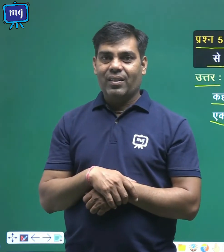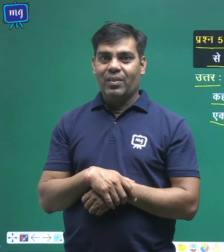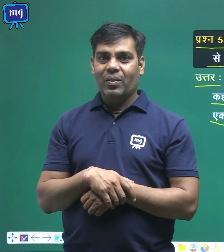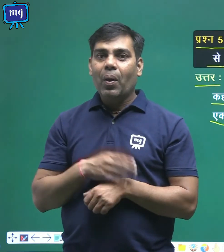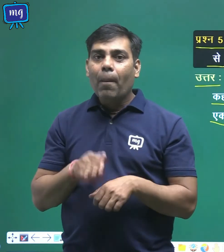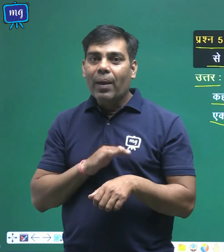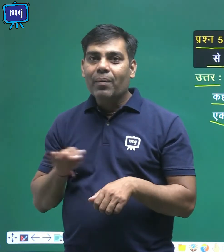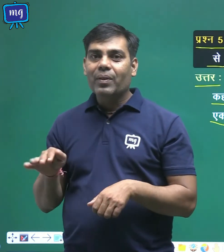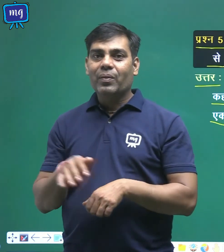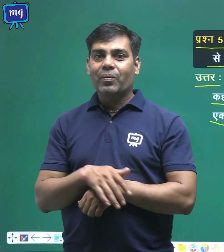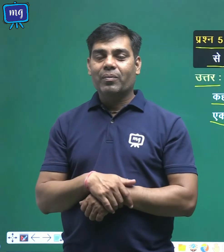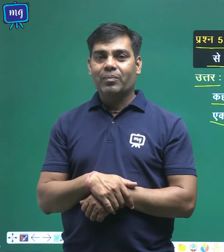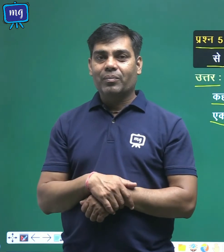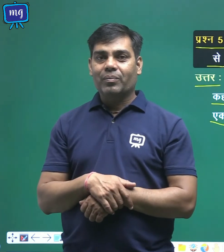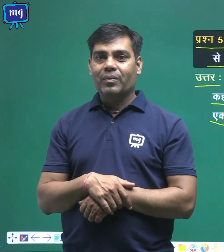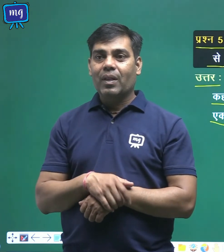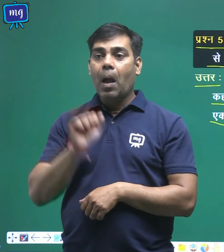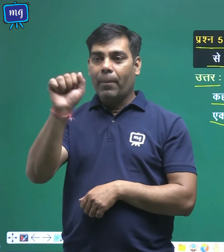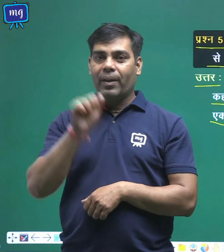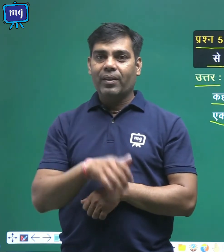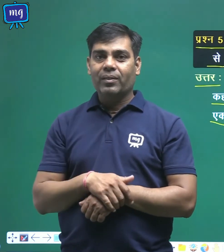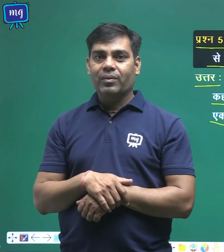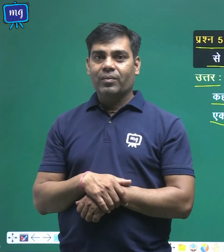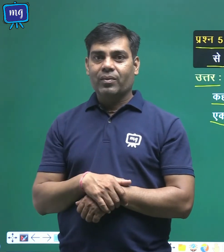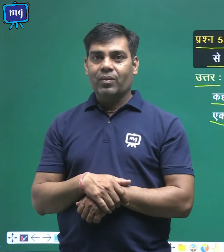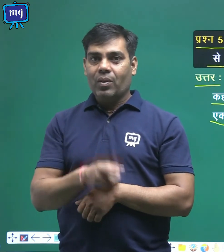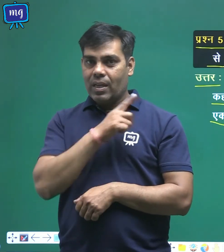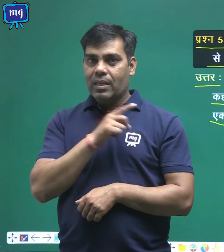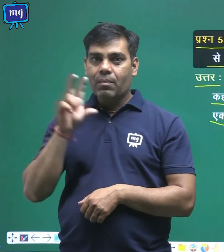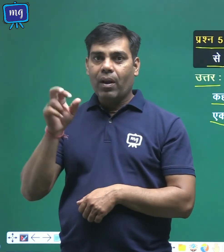प्यारे बच्चों, आपने